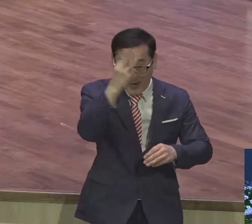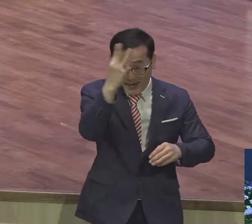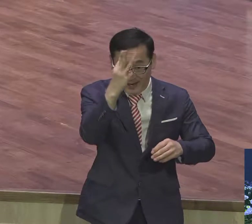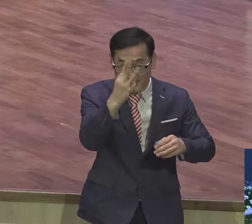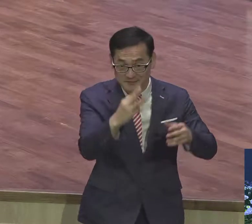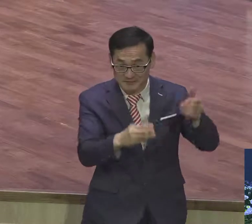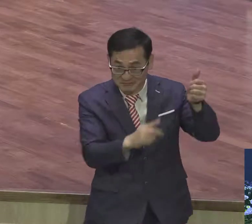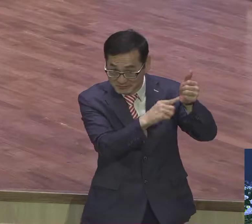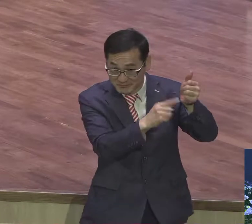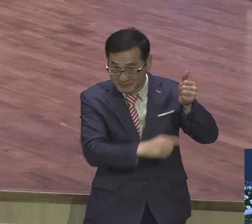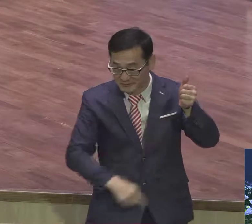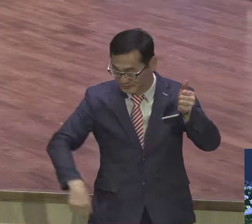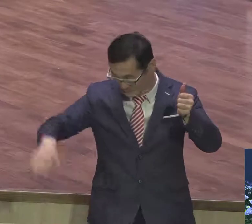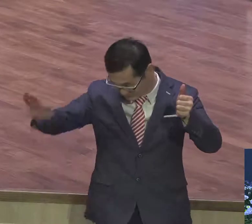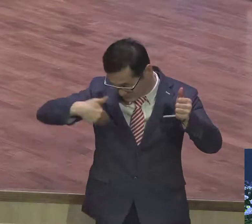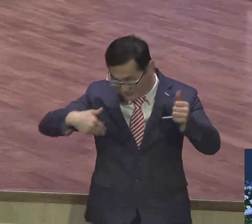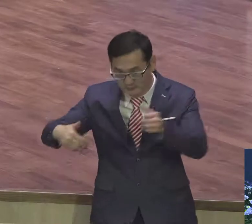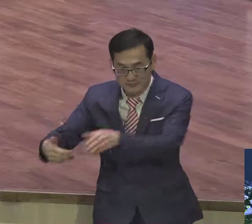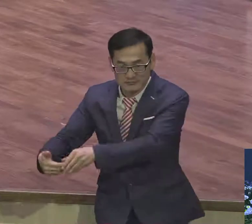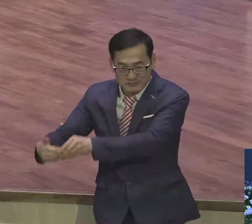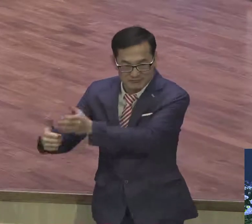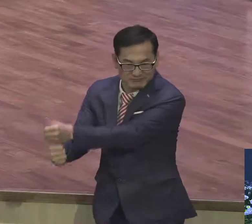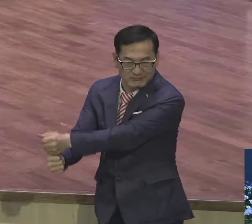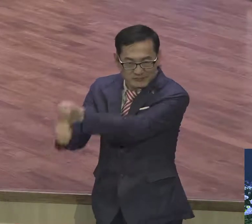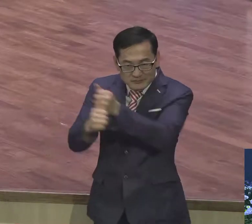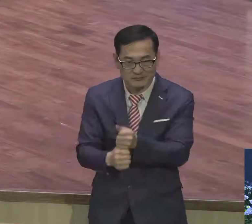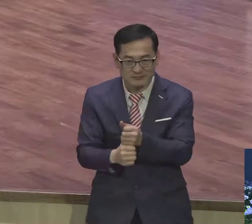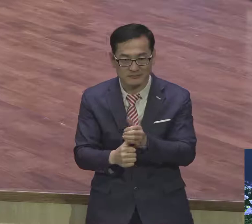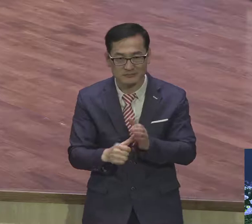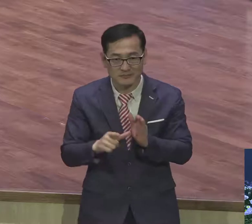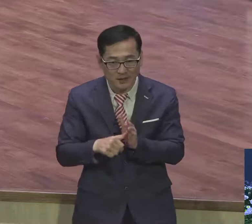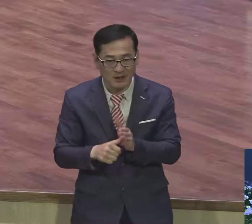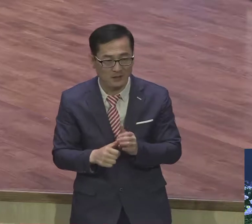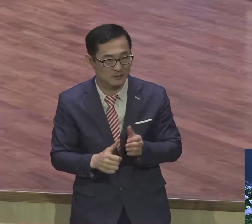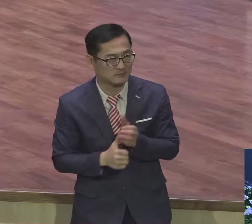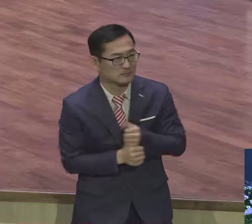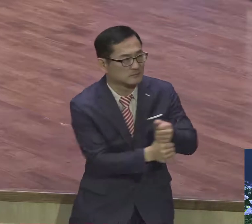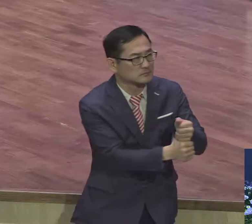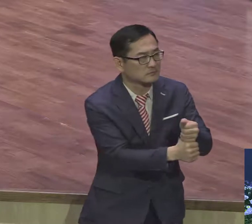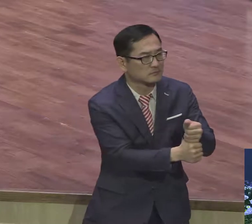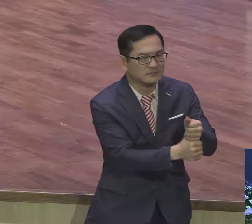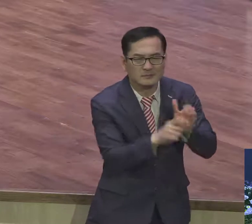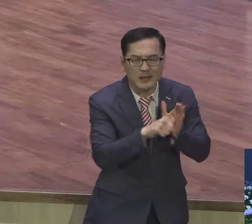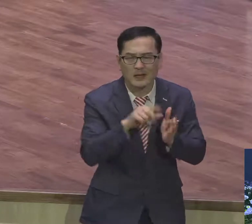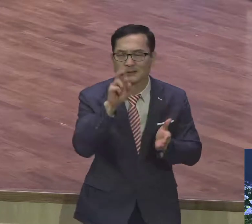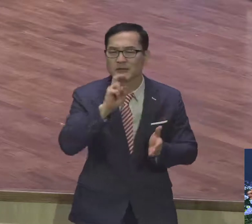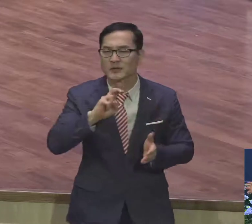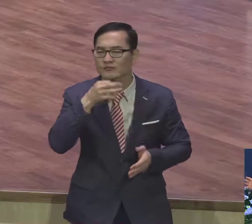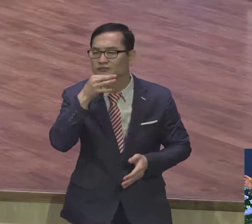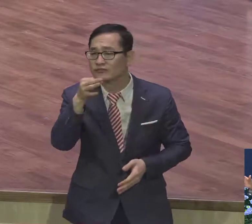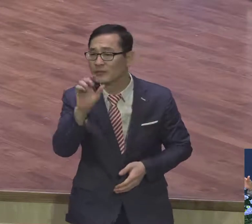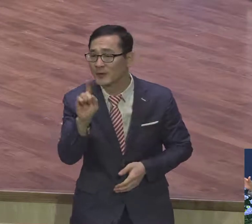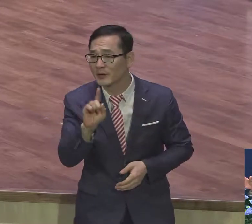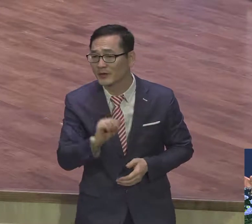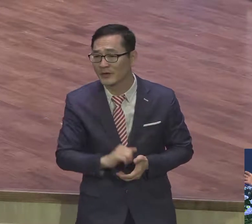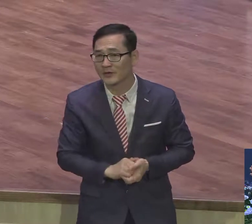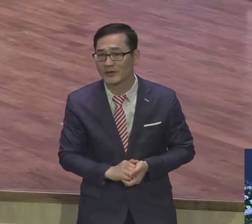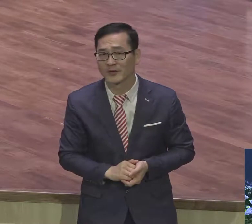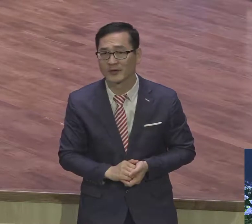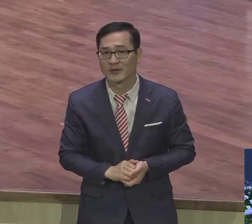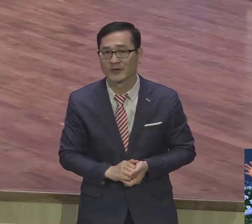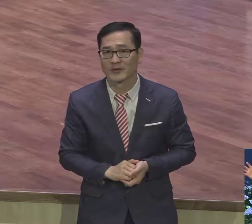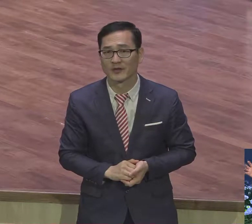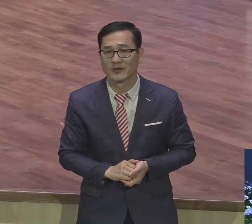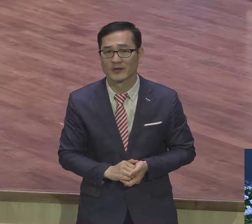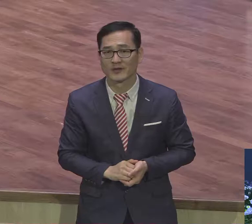불려갈 때 그 부르는 찬성이 뭡니까? 그 기화장들의 말이에요.